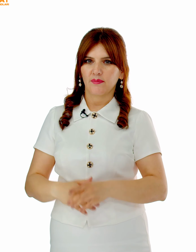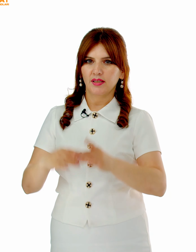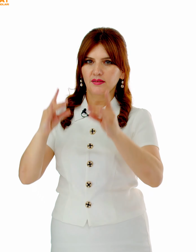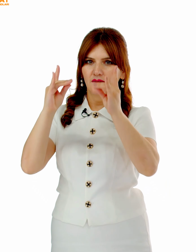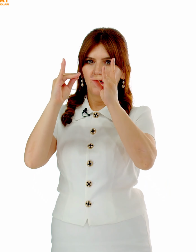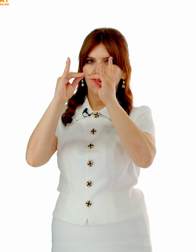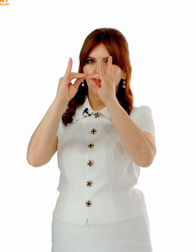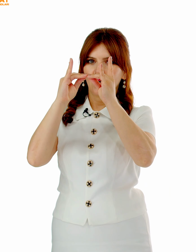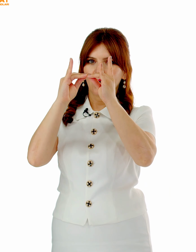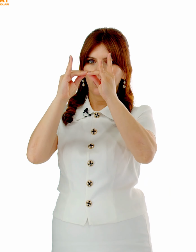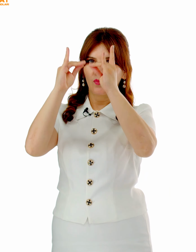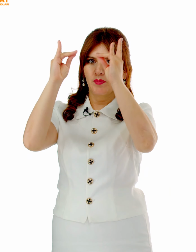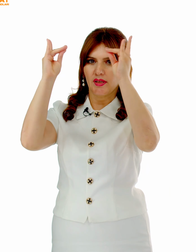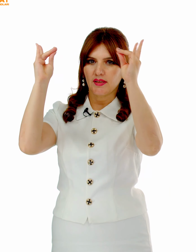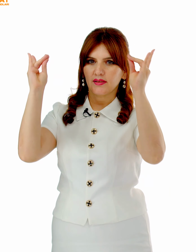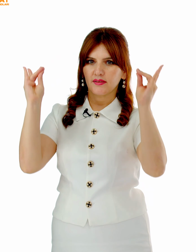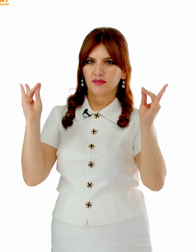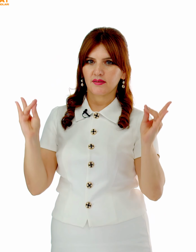Qaytaraman. Ko'prik.